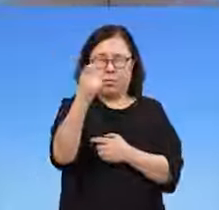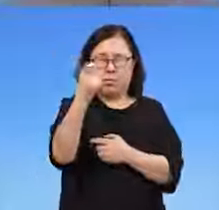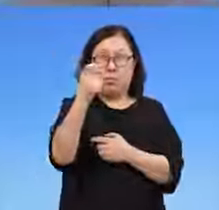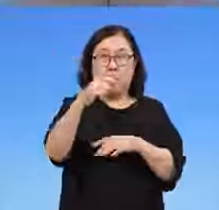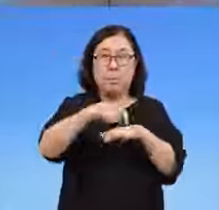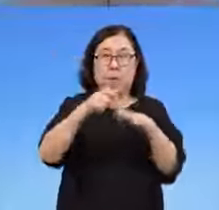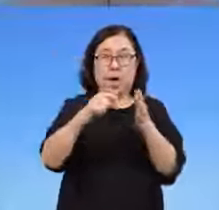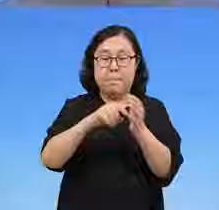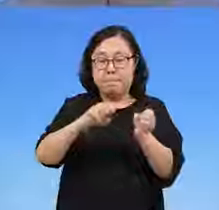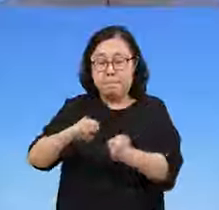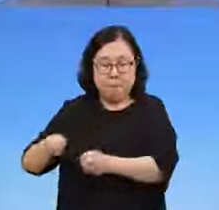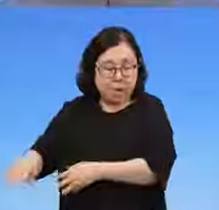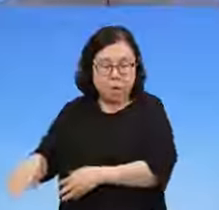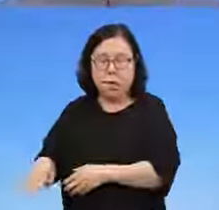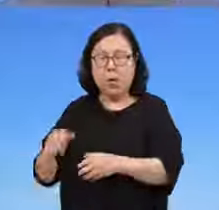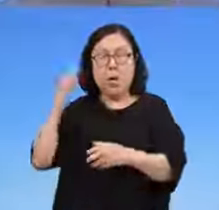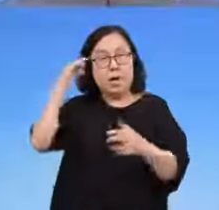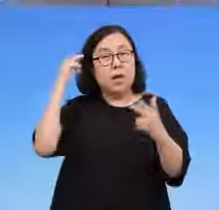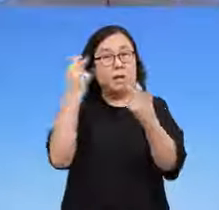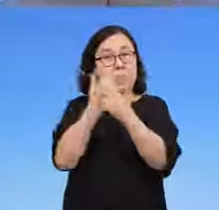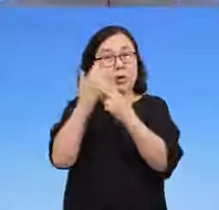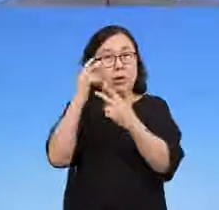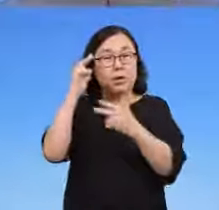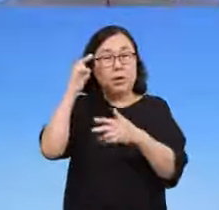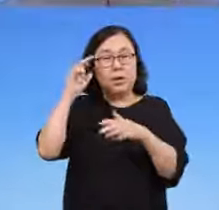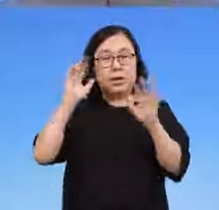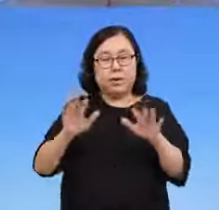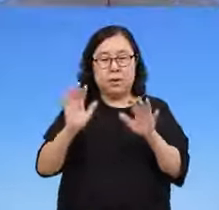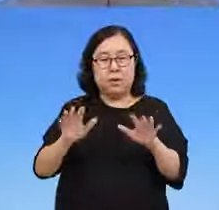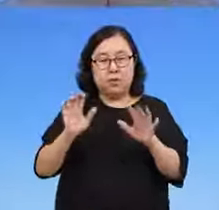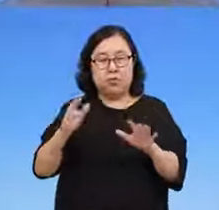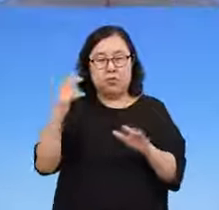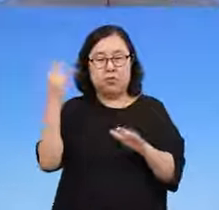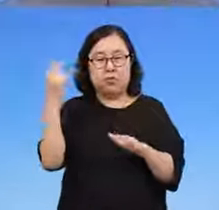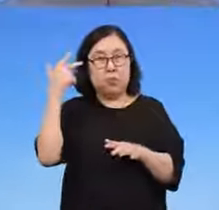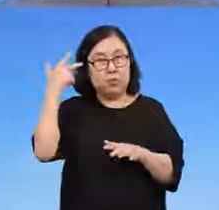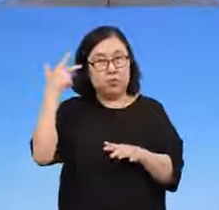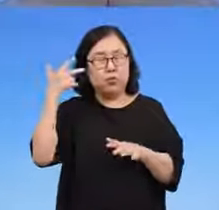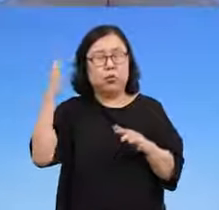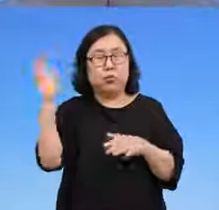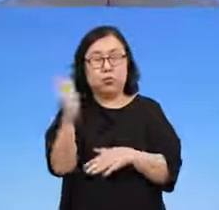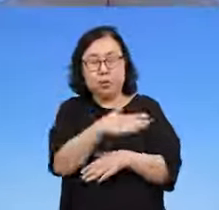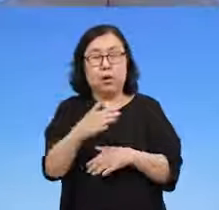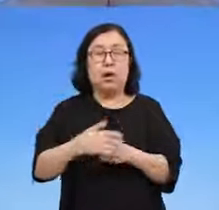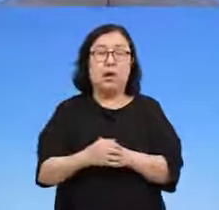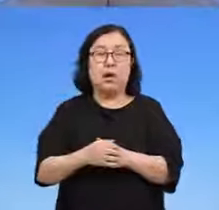이번 주부터 다락방 가야지, 그렇게 결단하는 성도님들이 나오시기를 바랍니다.